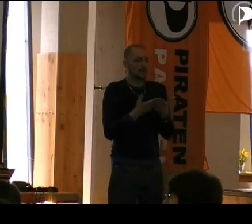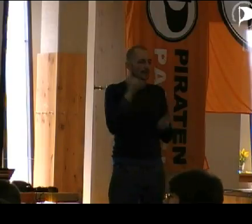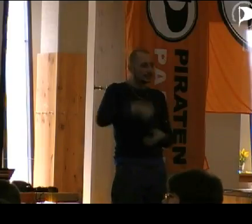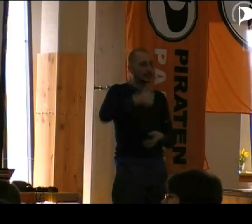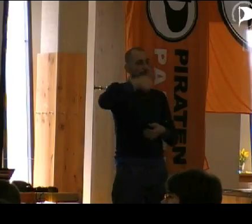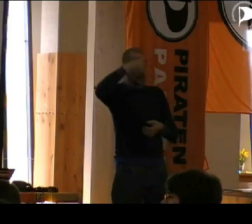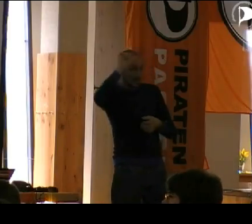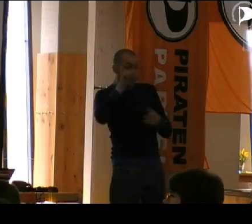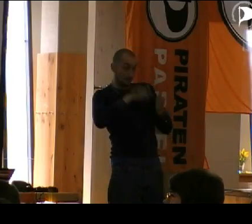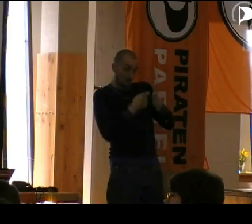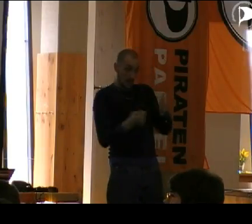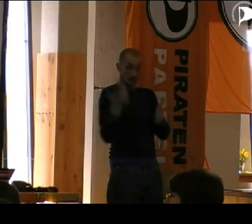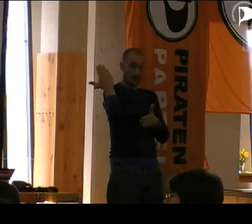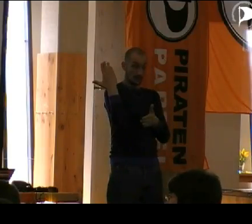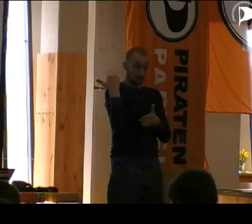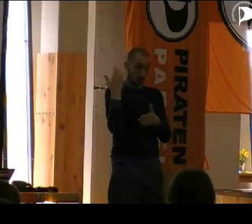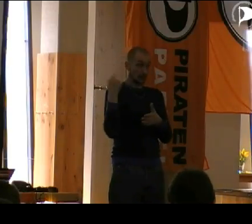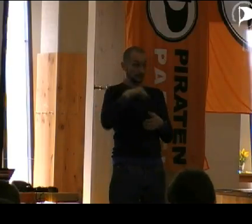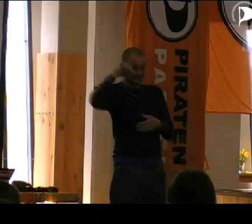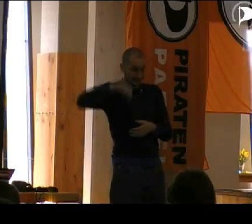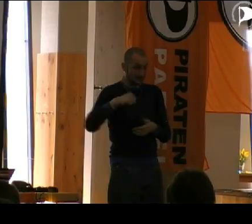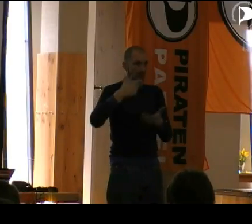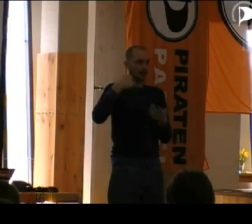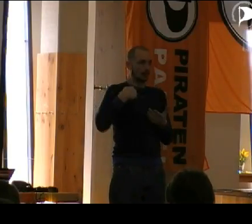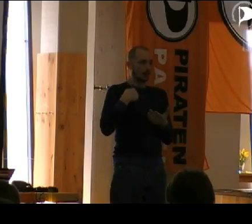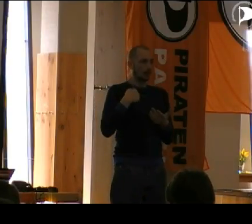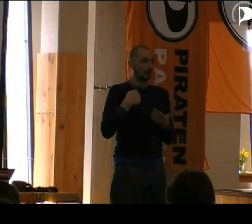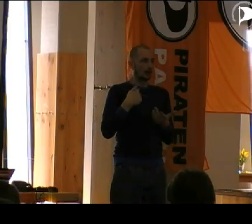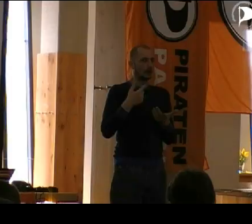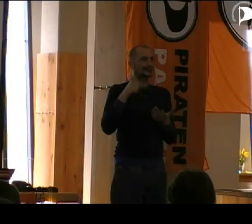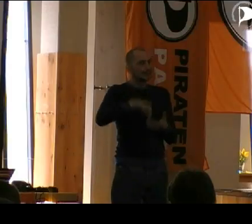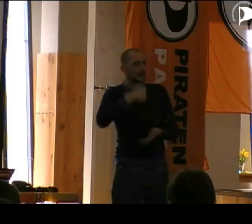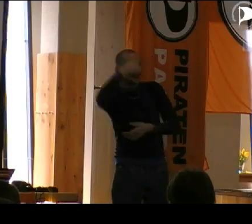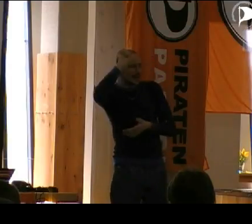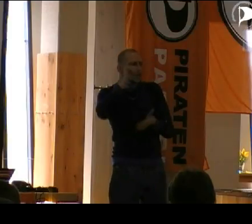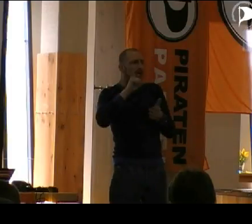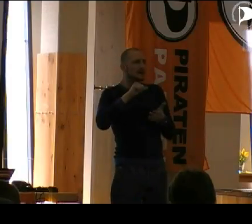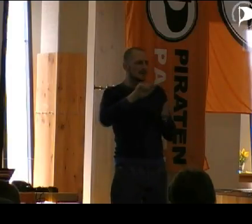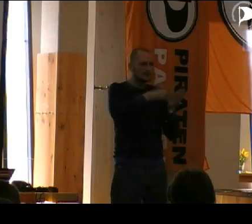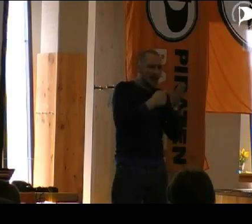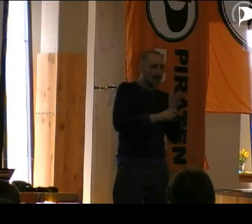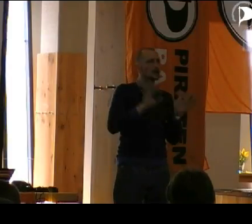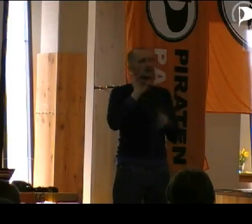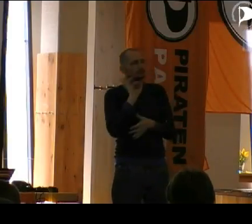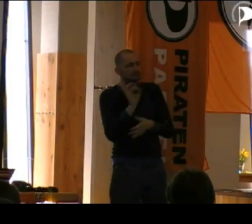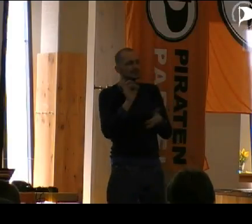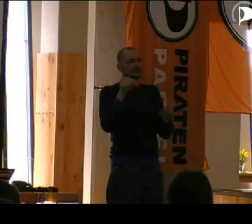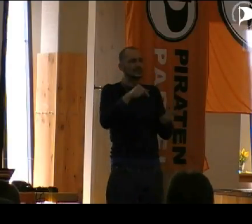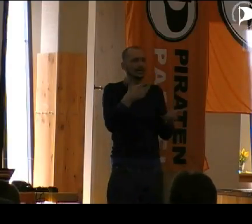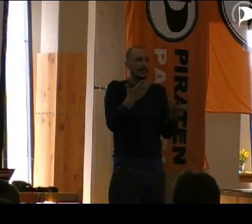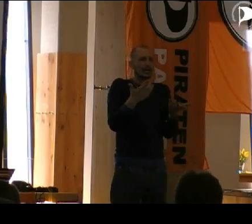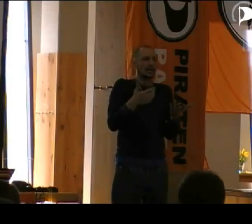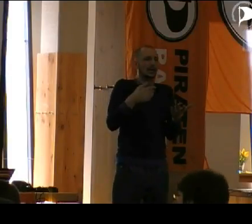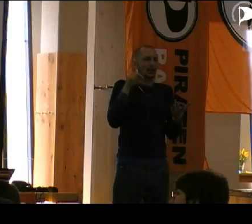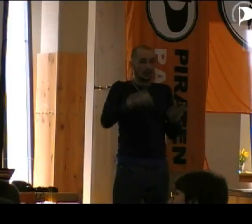war wichtig aber das sind ja dass ich überrannt worden berlin mainz dank geht natürlich ab heute stichwort oder wir haben kurz markt und